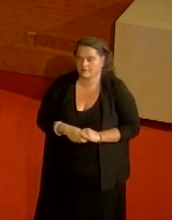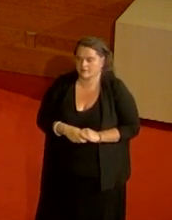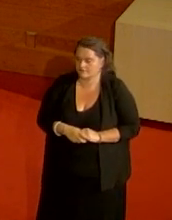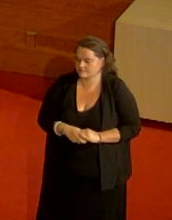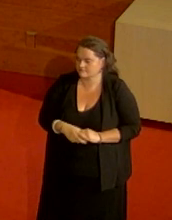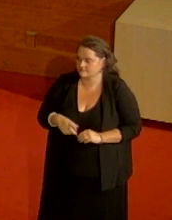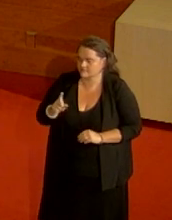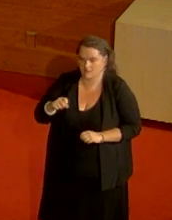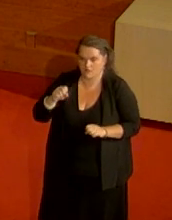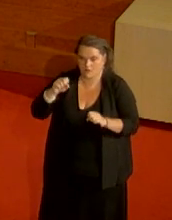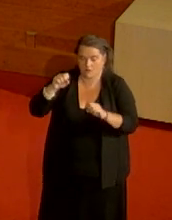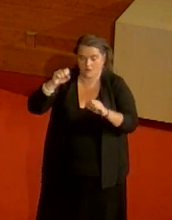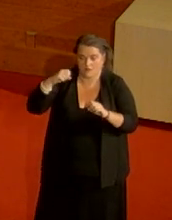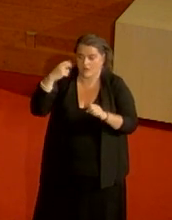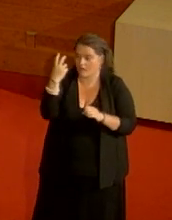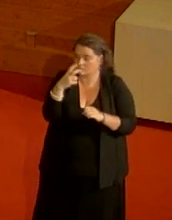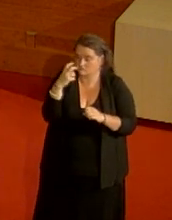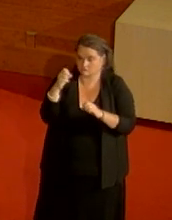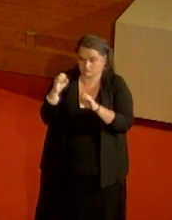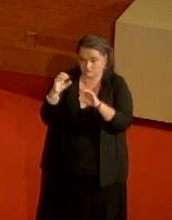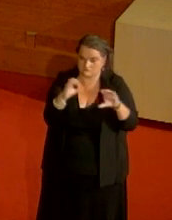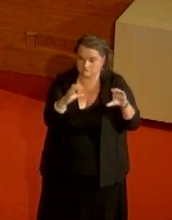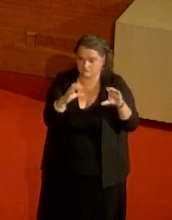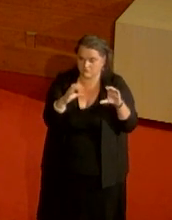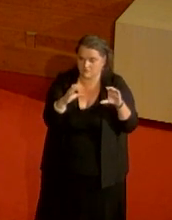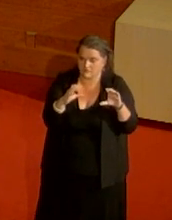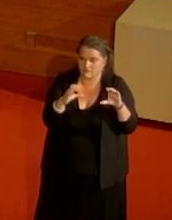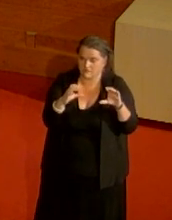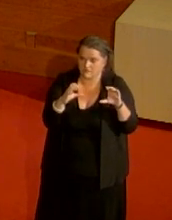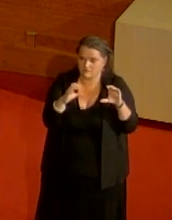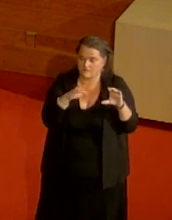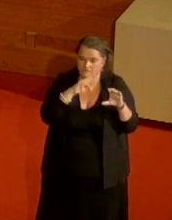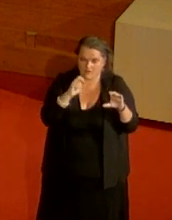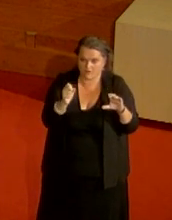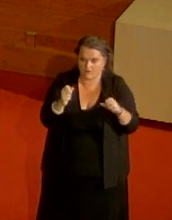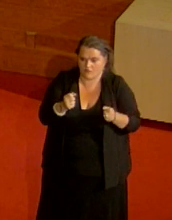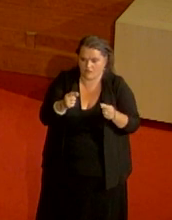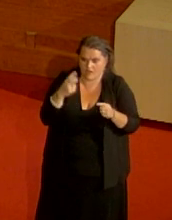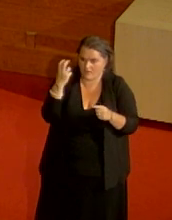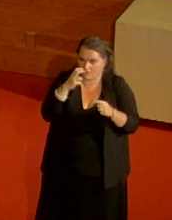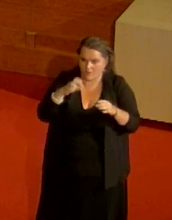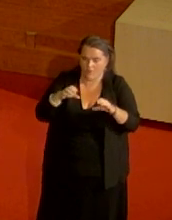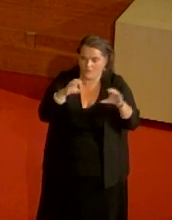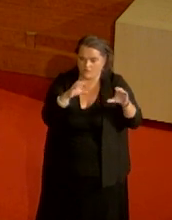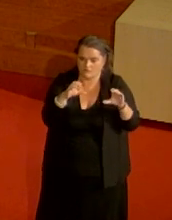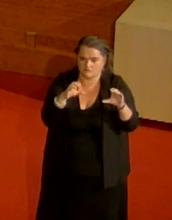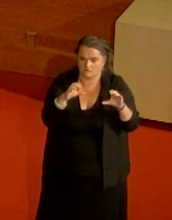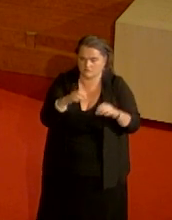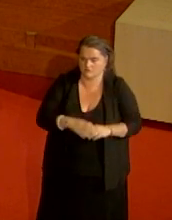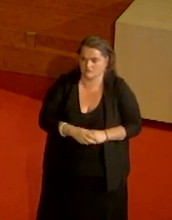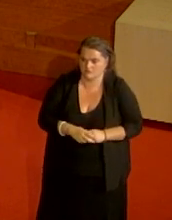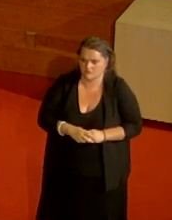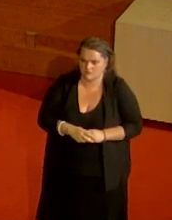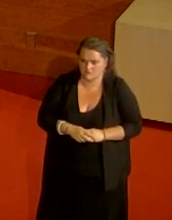valor de de eh sostenido en los en los ojos eh es es una lógica que que prevalece frente a